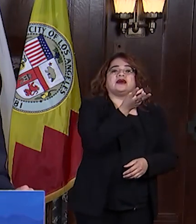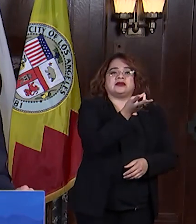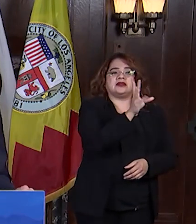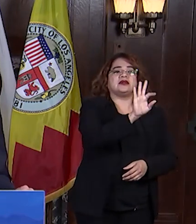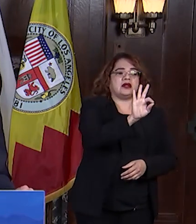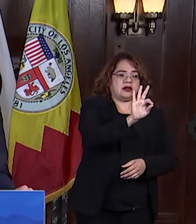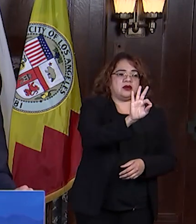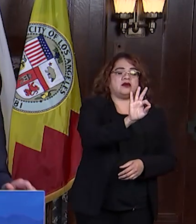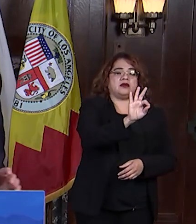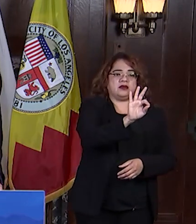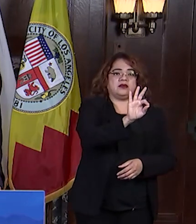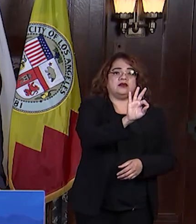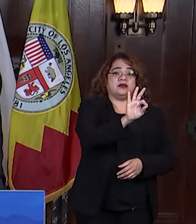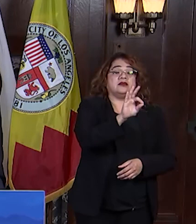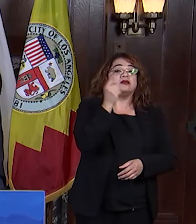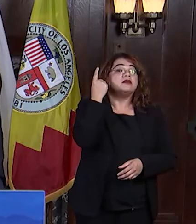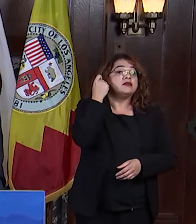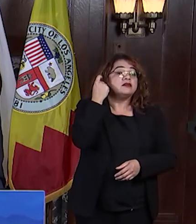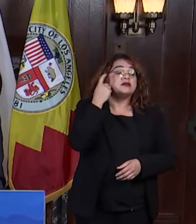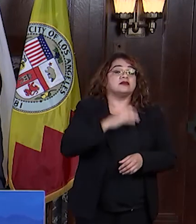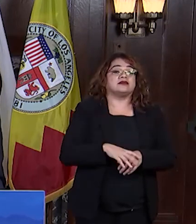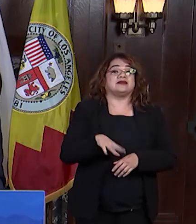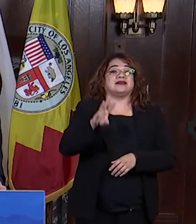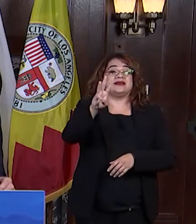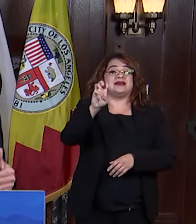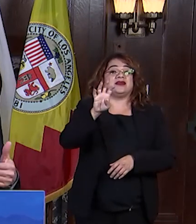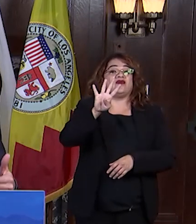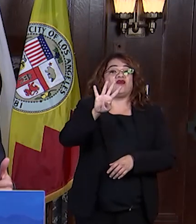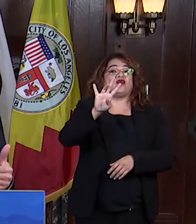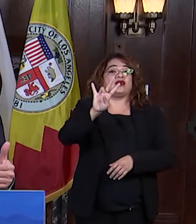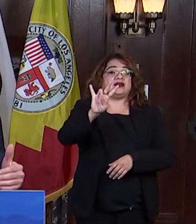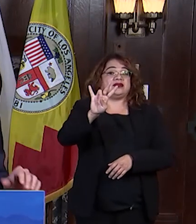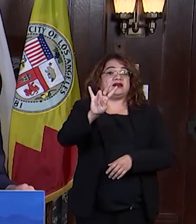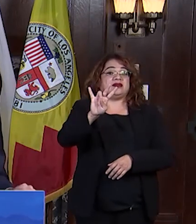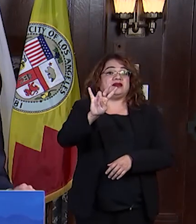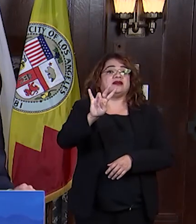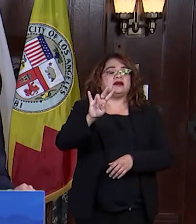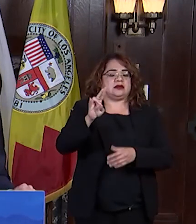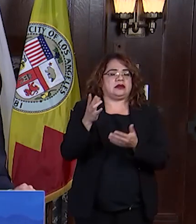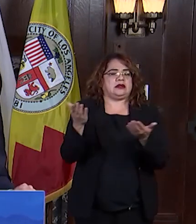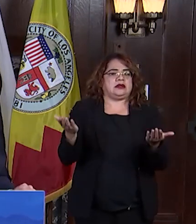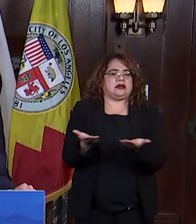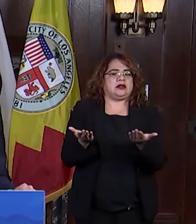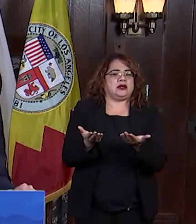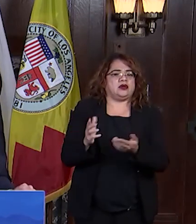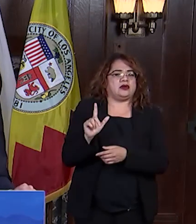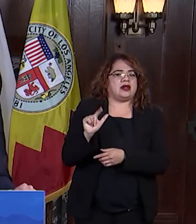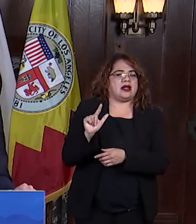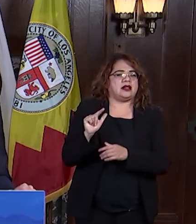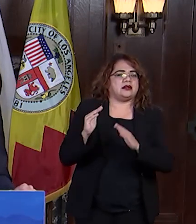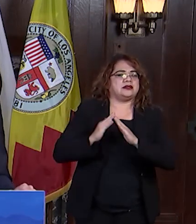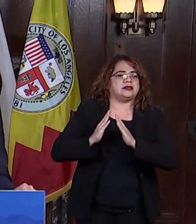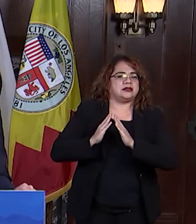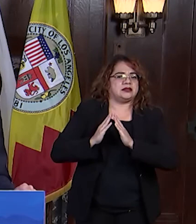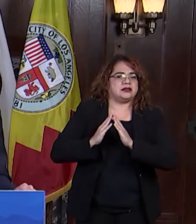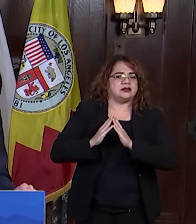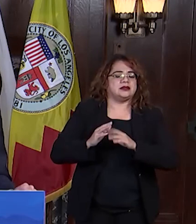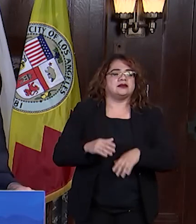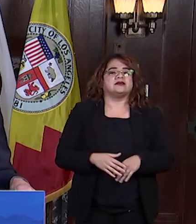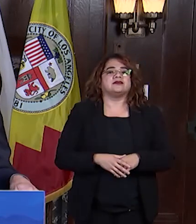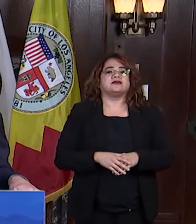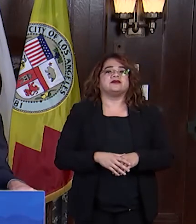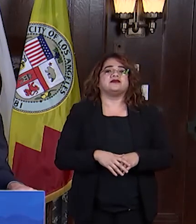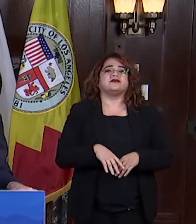303,369. Entre ellos, 647 están en la ciudad de Los Ángeles. Nuestra tasa